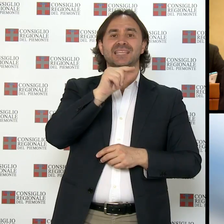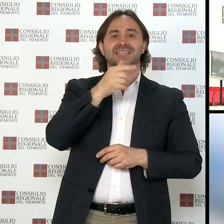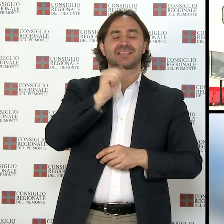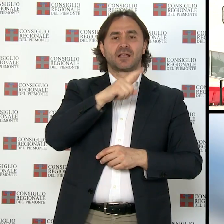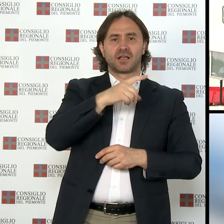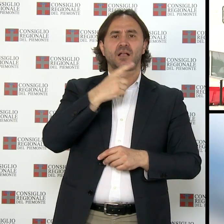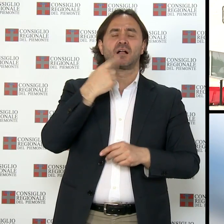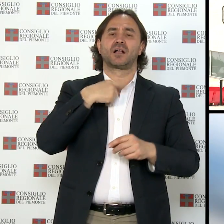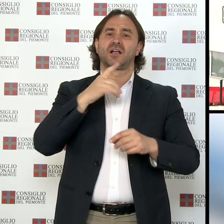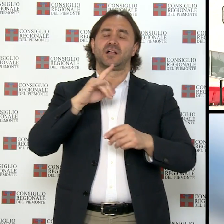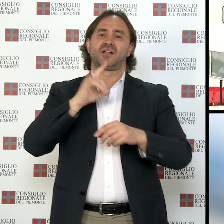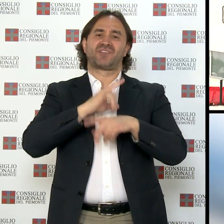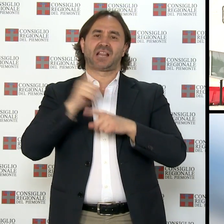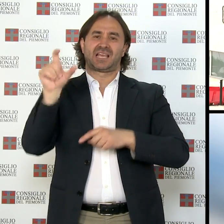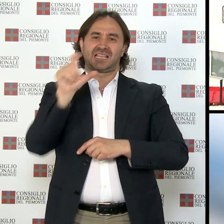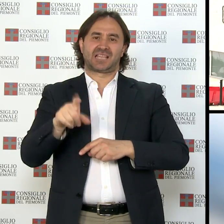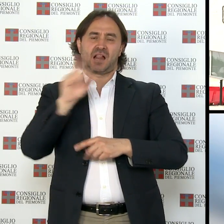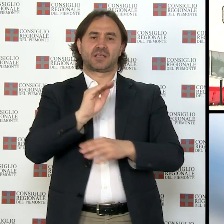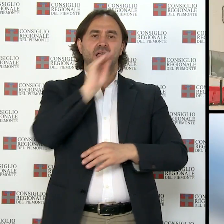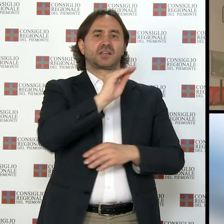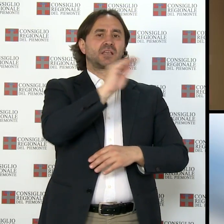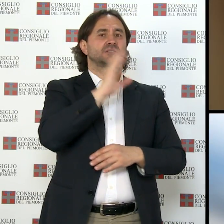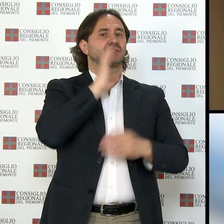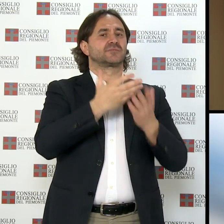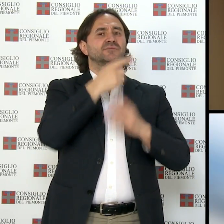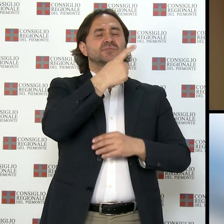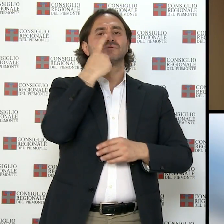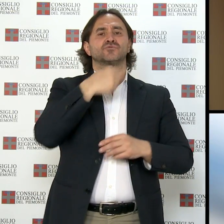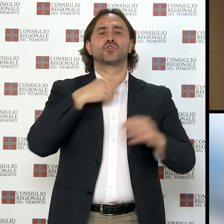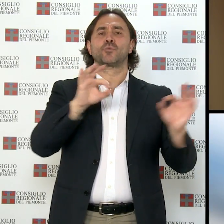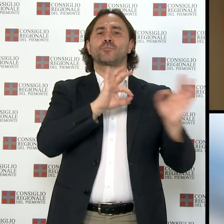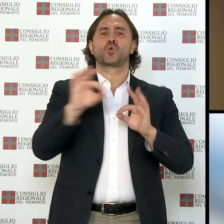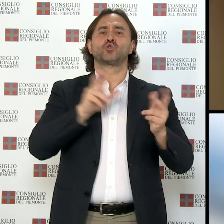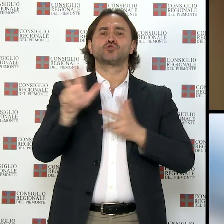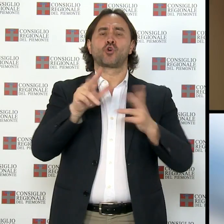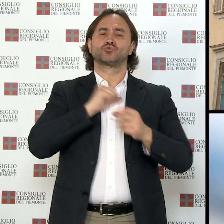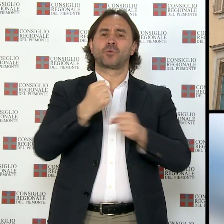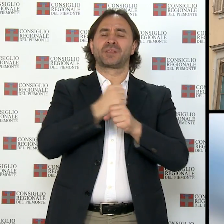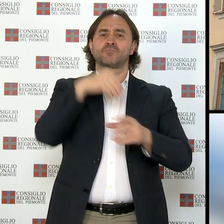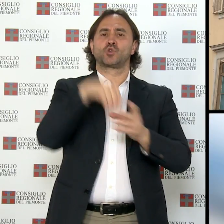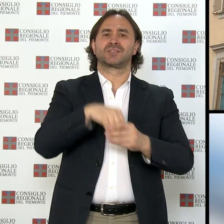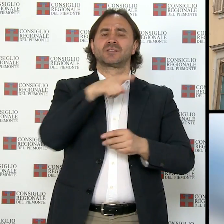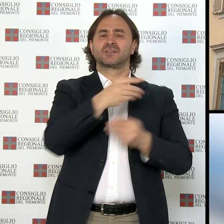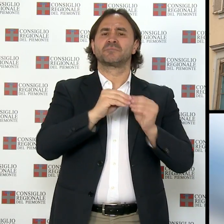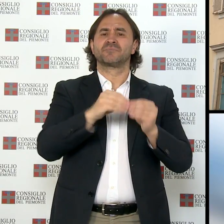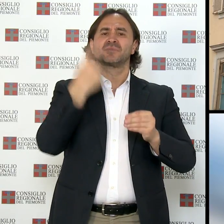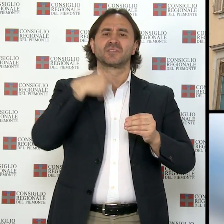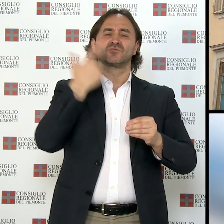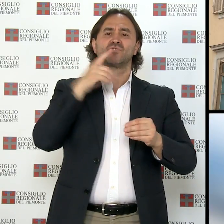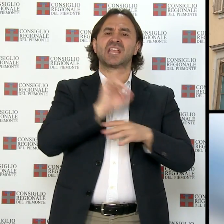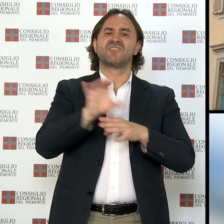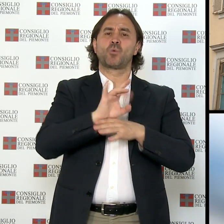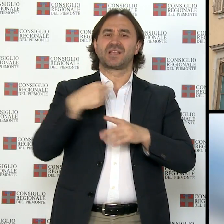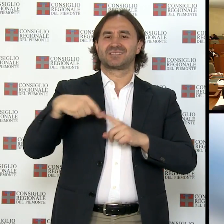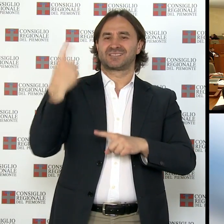su richiesta di Fratelli d'Italia ha relazionato sulla situazione dei pronto soccorso piemontesi, in particolare durante il picco influenzale